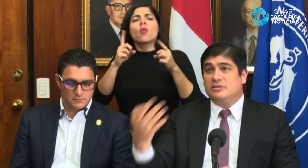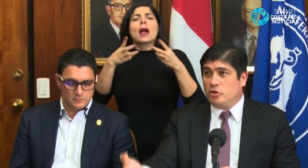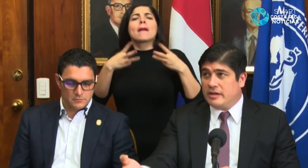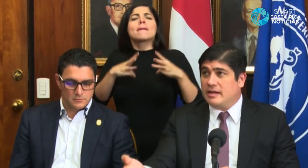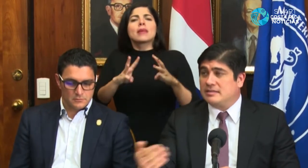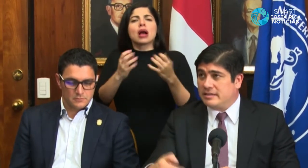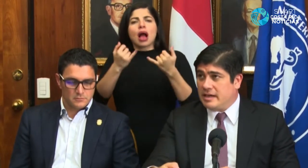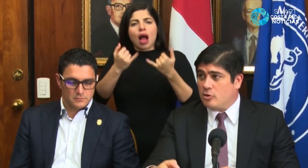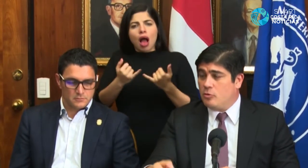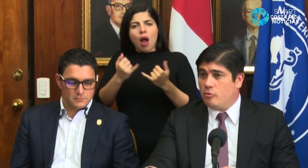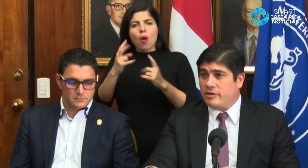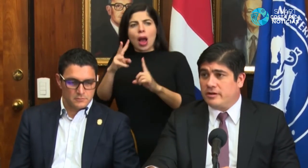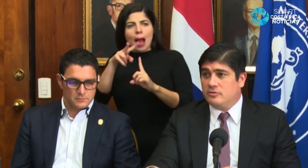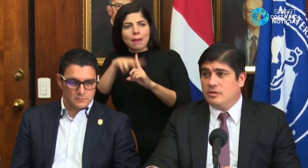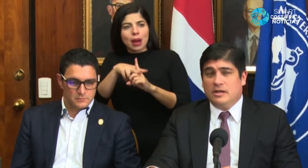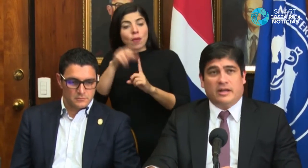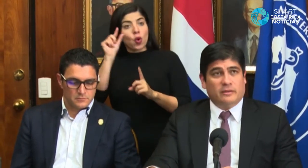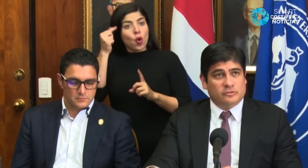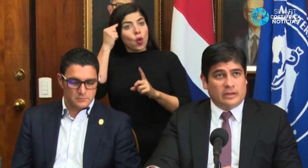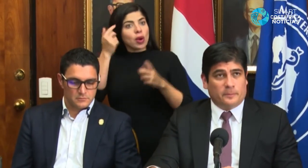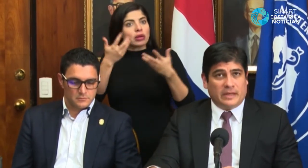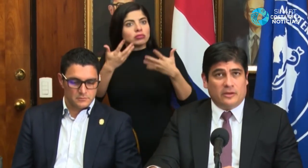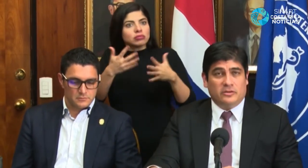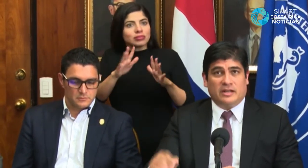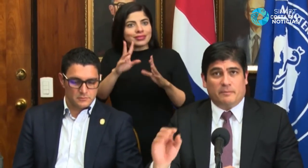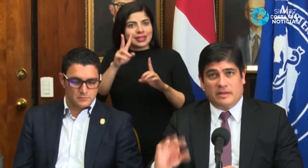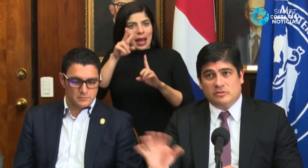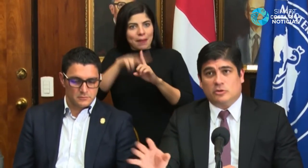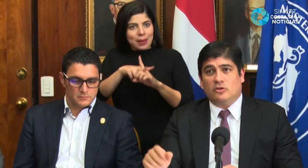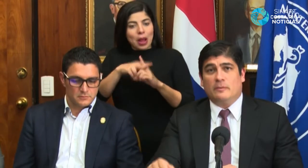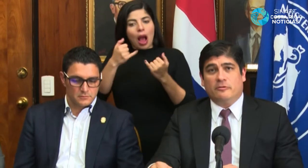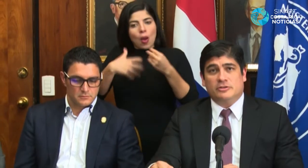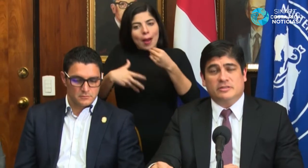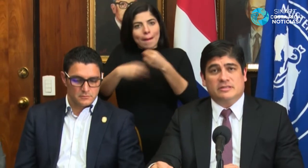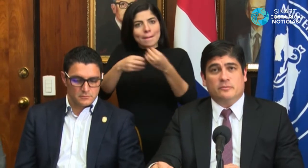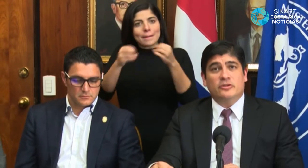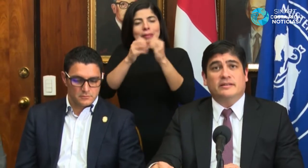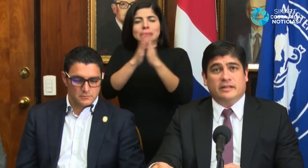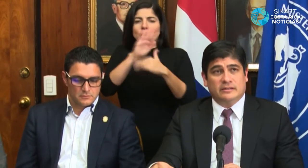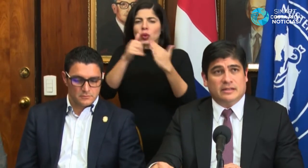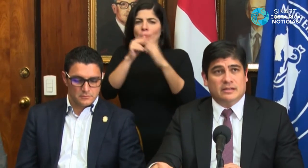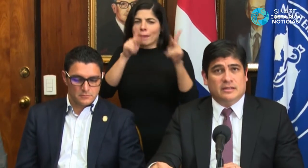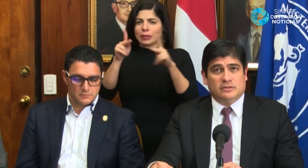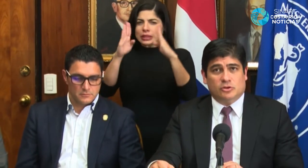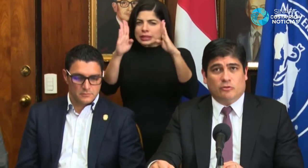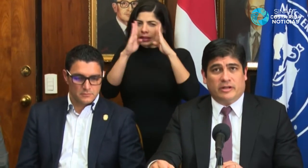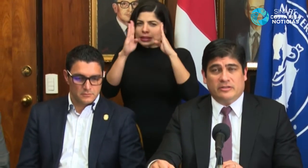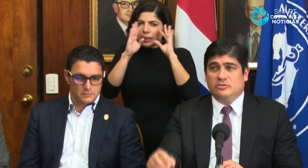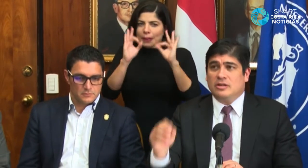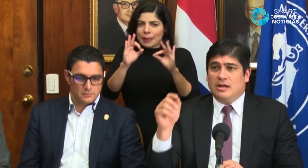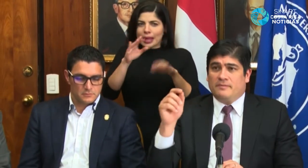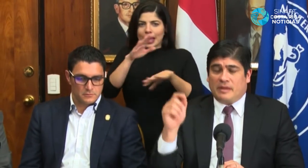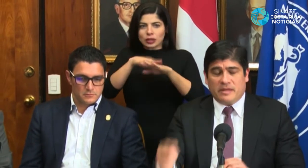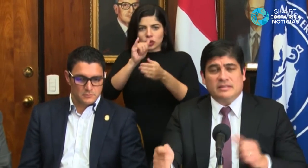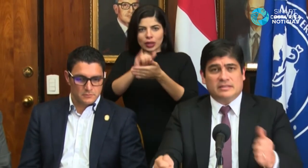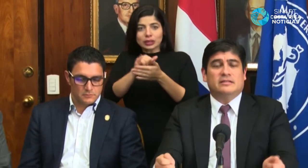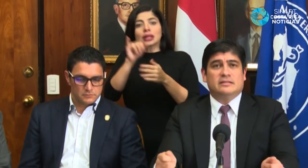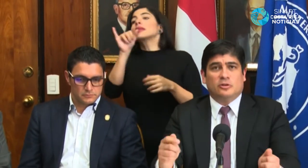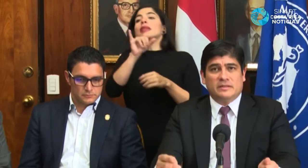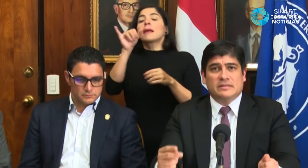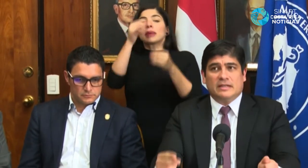se adicionan a las que ya como gobierno hemos adoptado y que le pedimos a toda la población estar muy atenta sobre ellos.